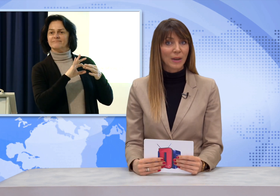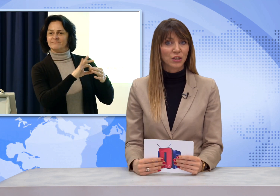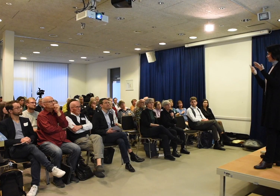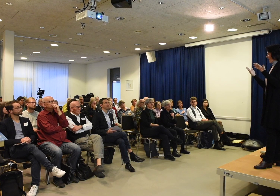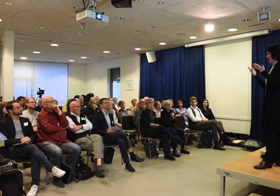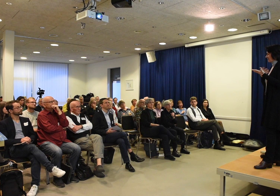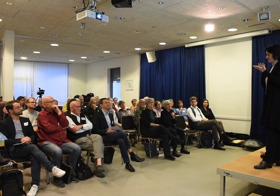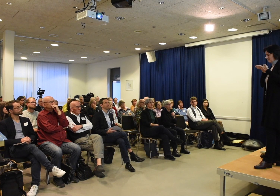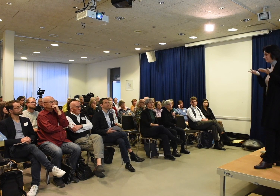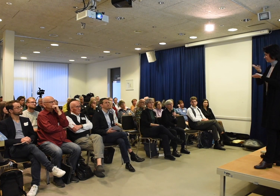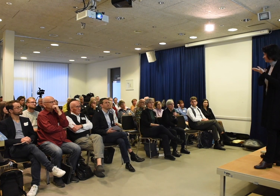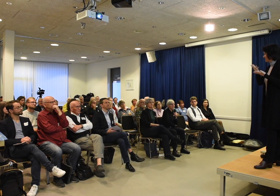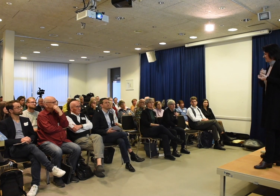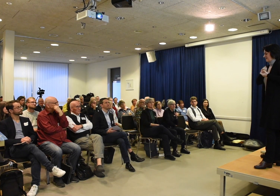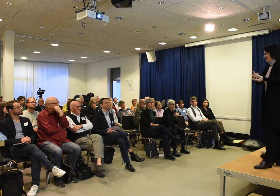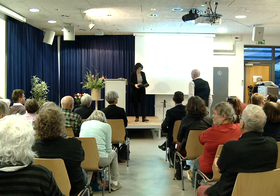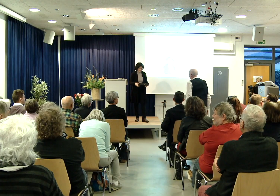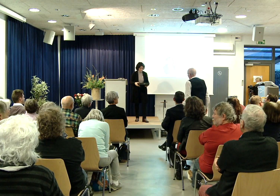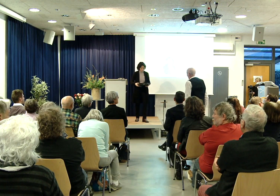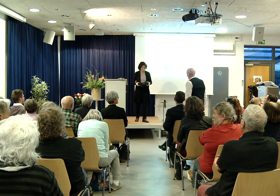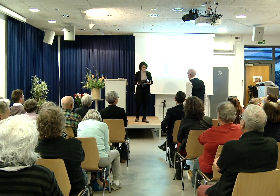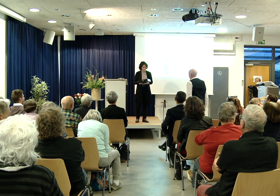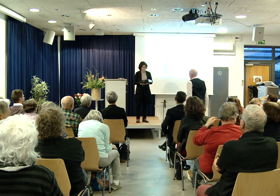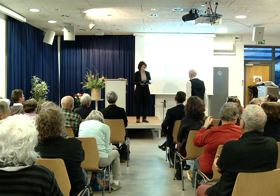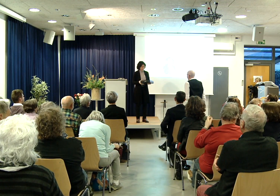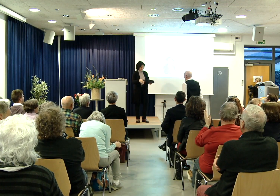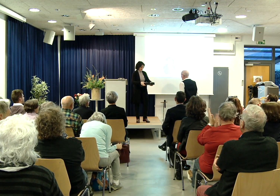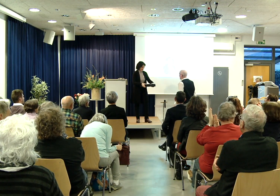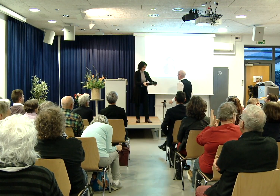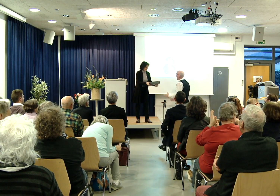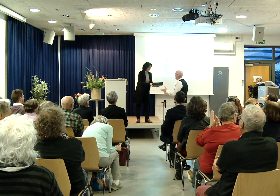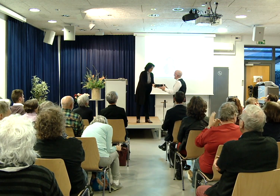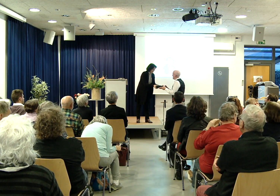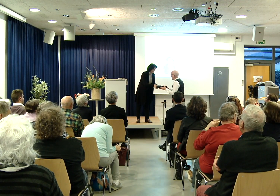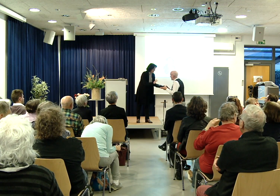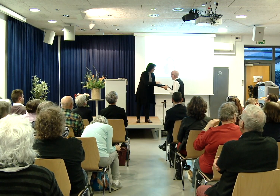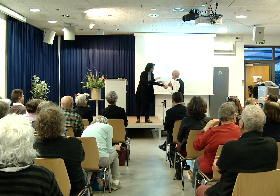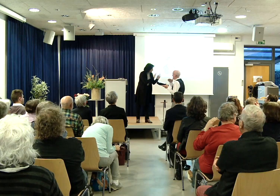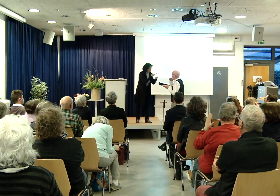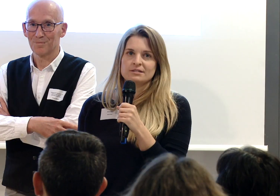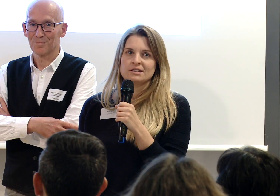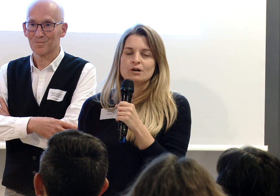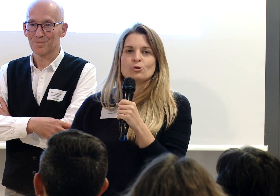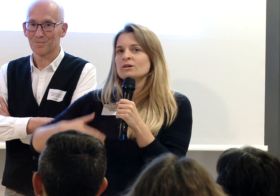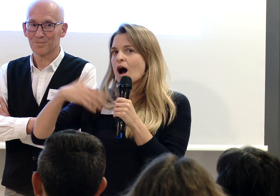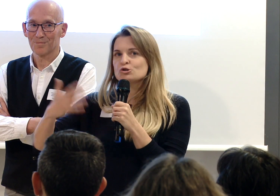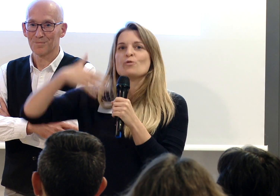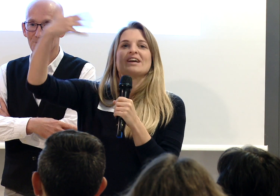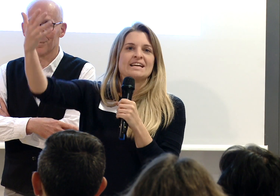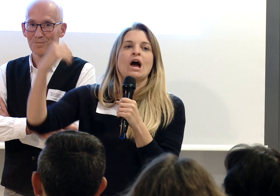planova. Njen glavni cilj je uključivanje osoba sa oštećenim sluhom i njihovo samoopredeljeno učešće u društvenom životu. Članovi udruženja